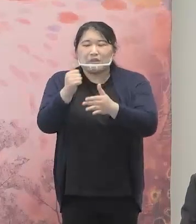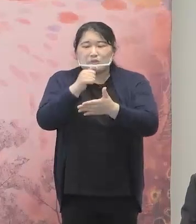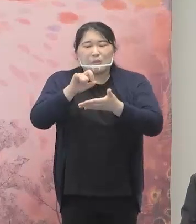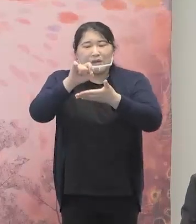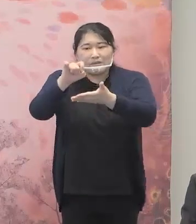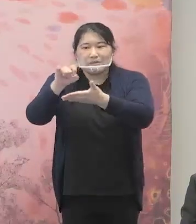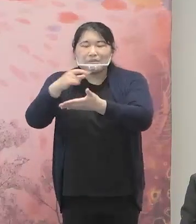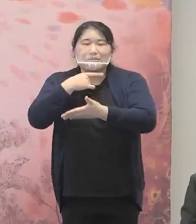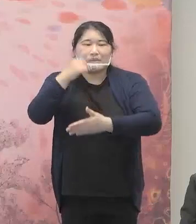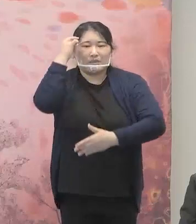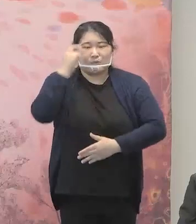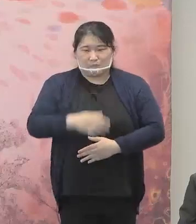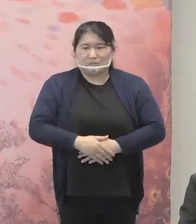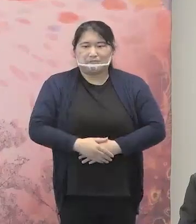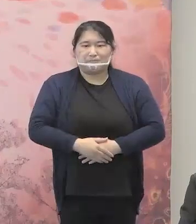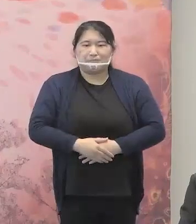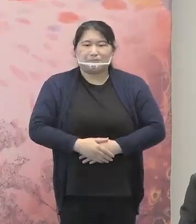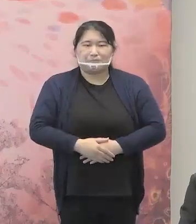話をしてございます。